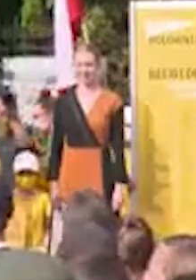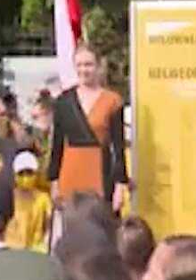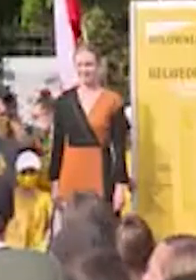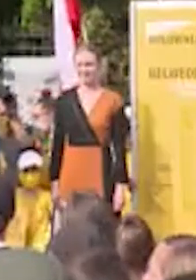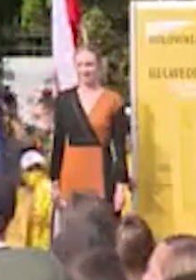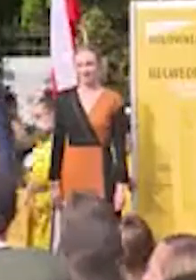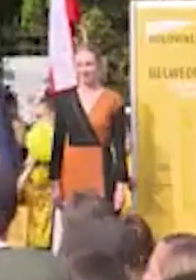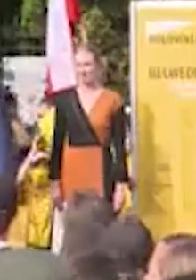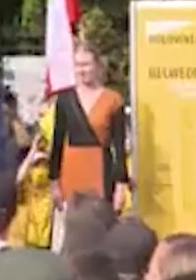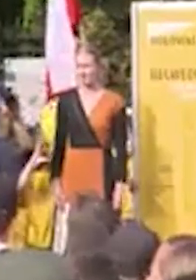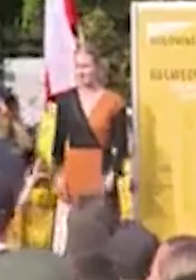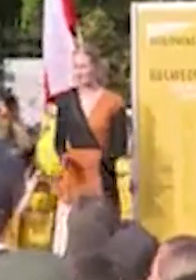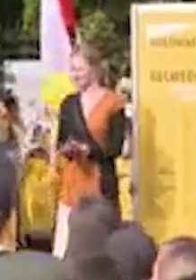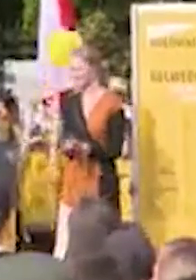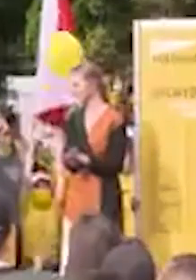znajdziemy w tej ścianie drzwi.